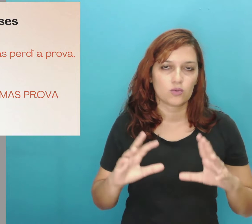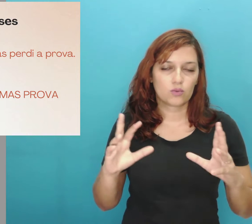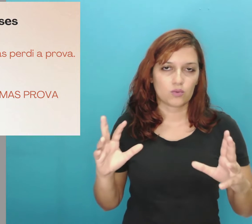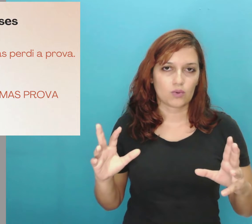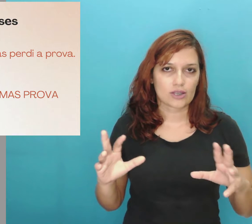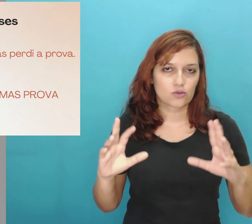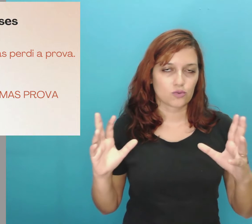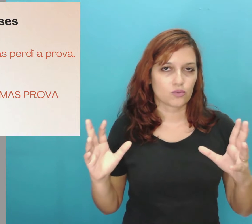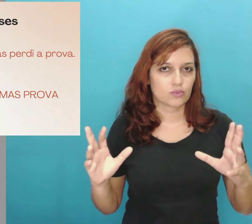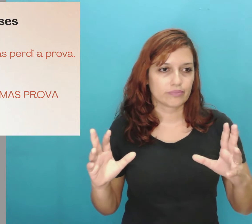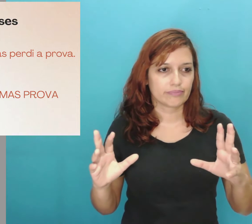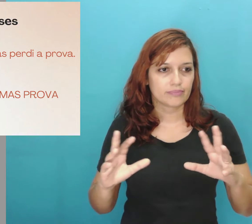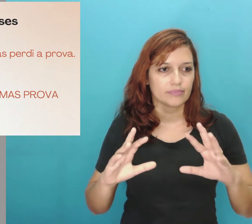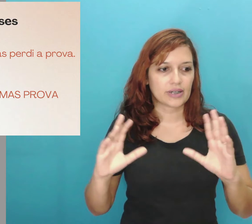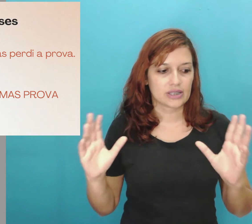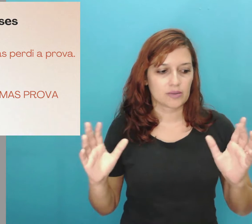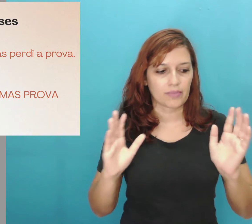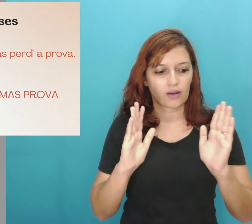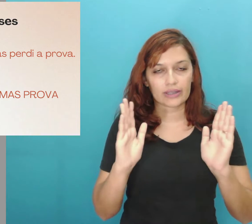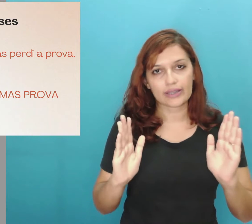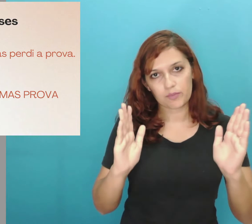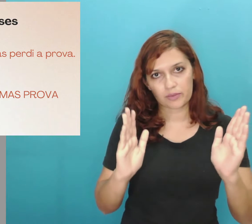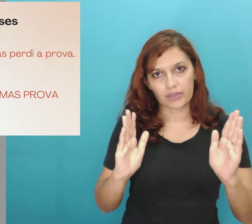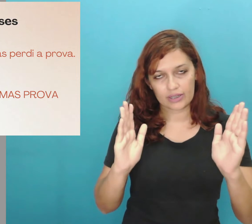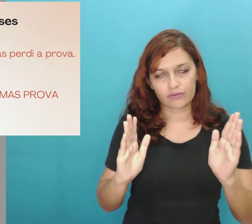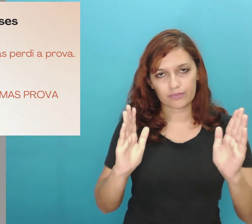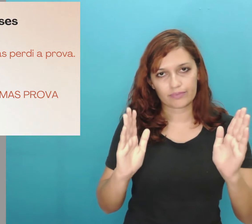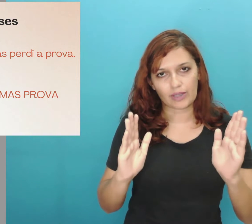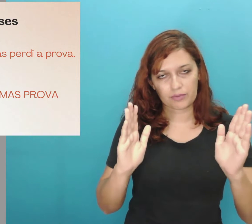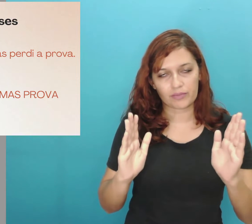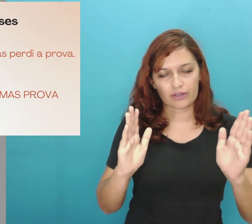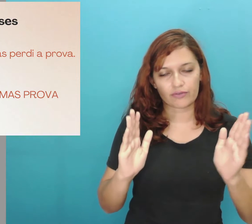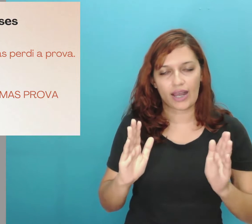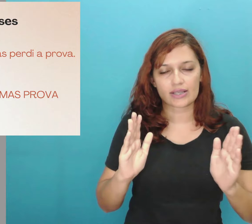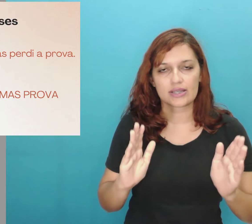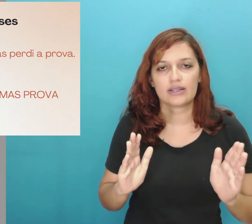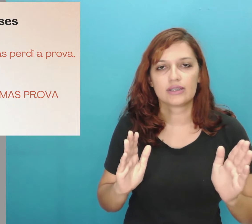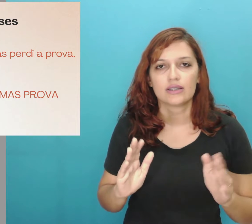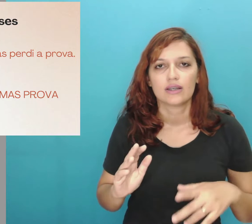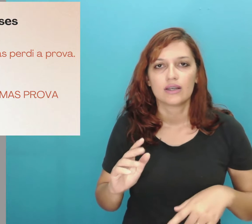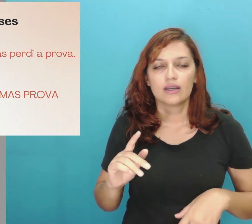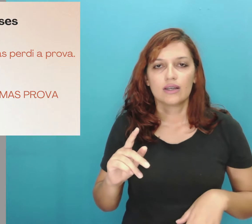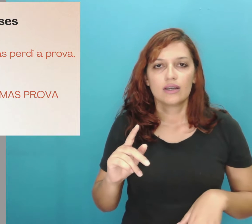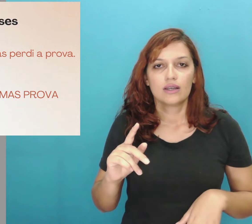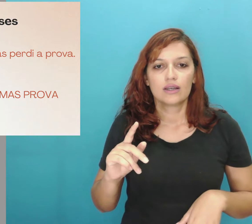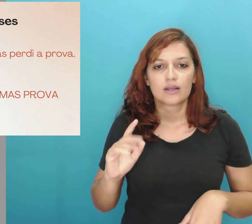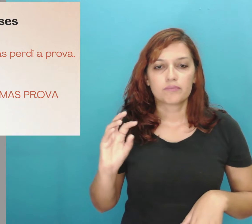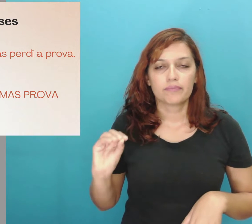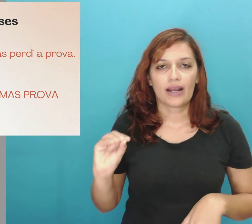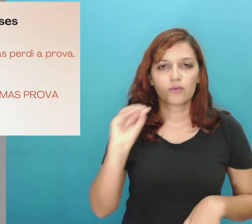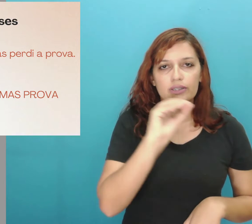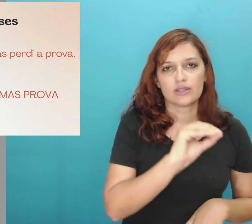o assunto principal, né, da primeira frase ali para o